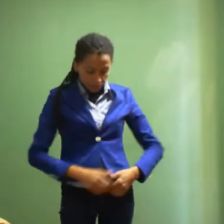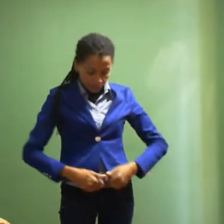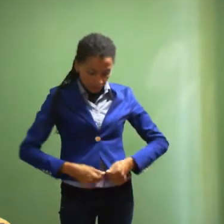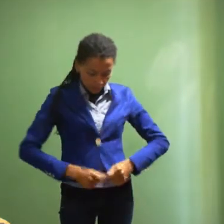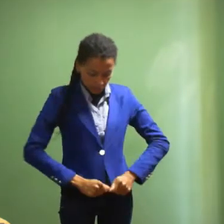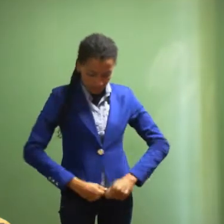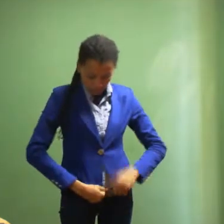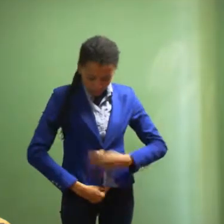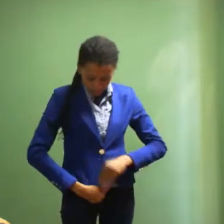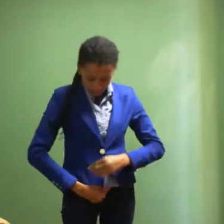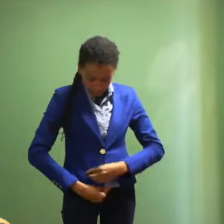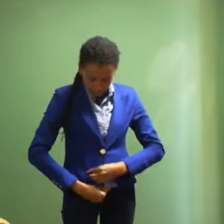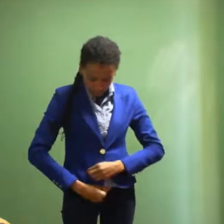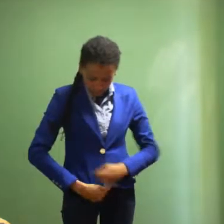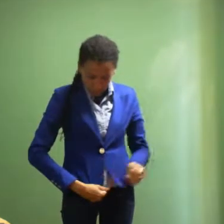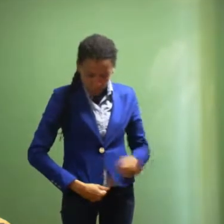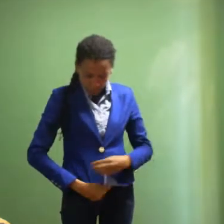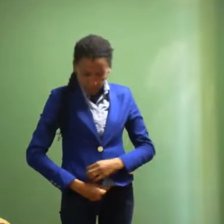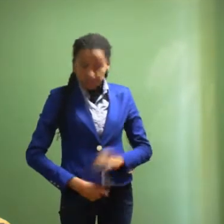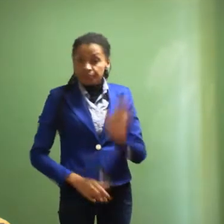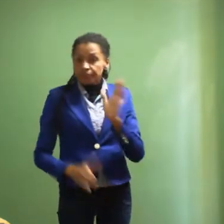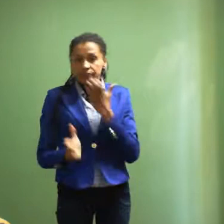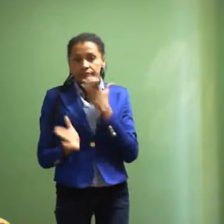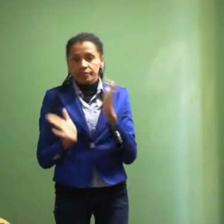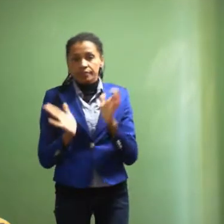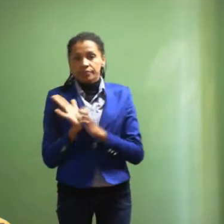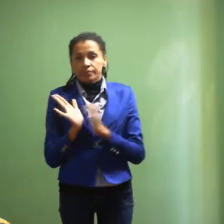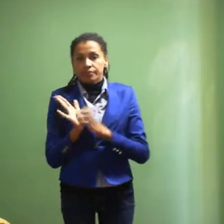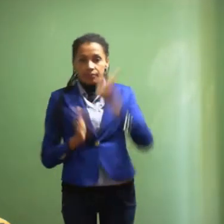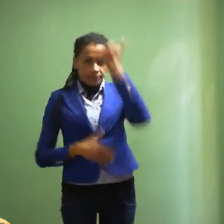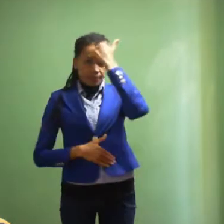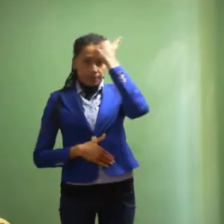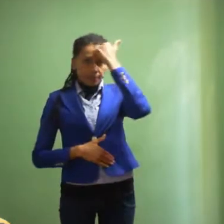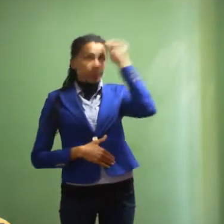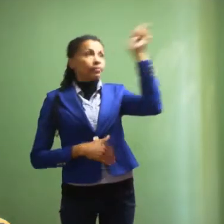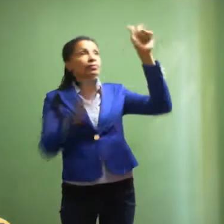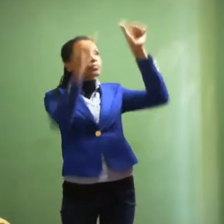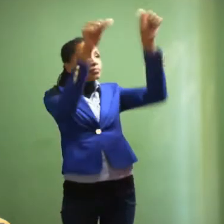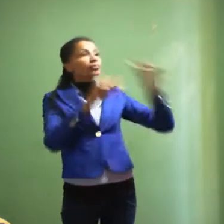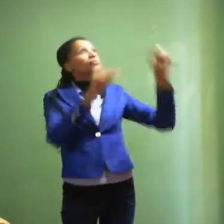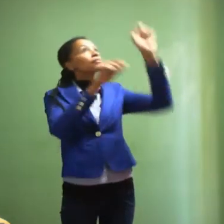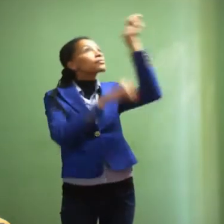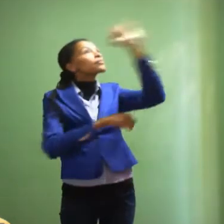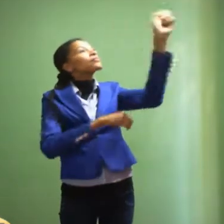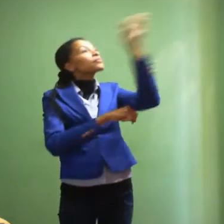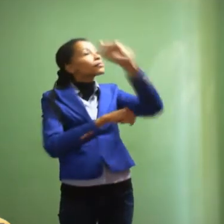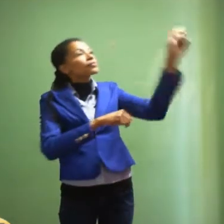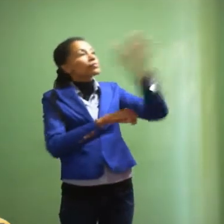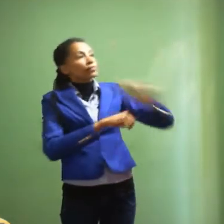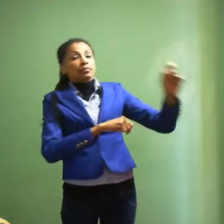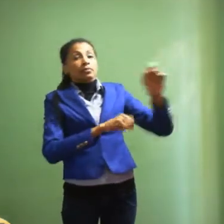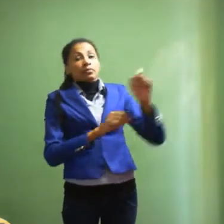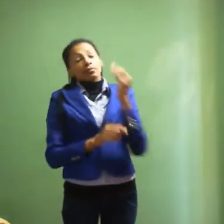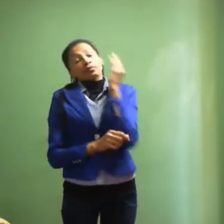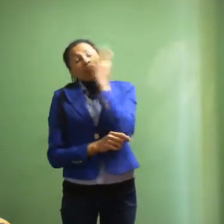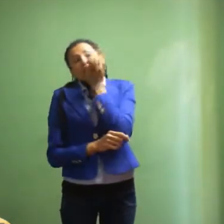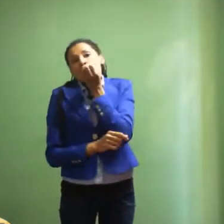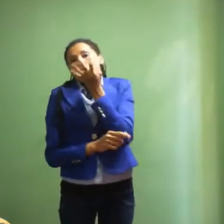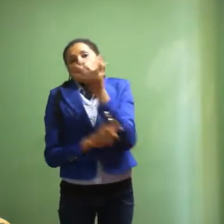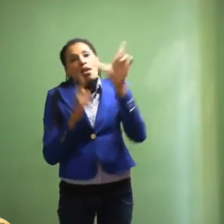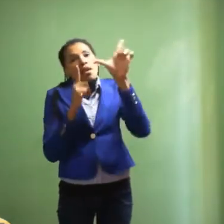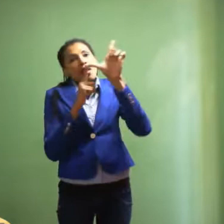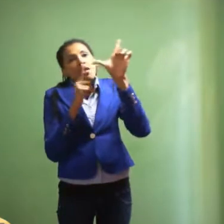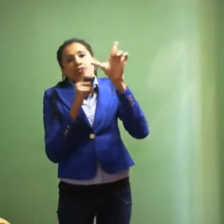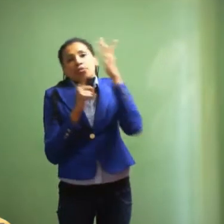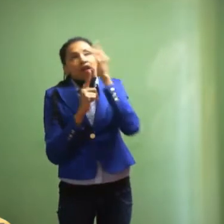Cuando una profesora hace un texto, cuando hace una cartelera, esta cartelera tiene que ser impecable, tiene que tener una